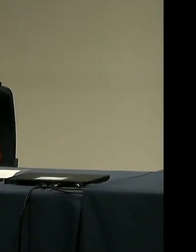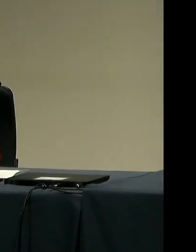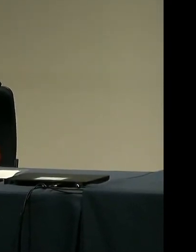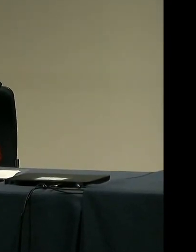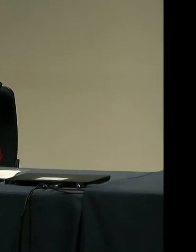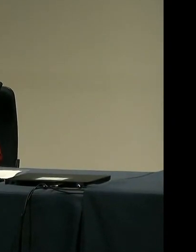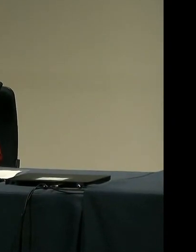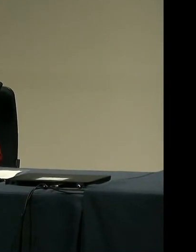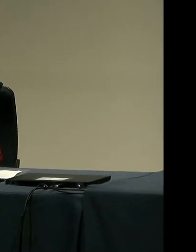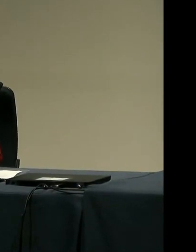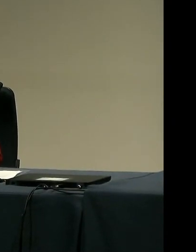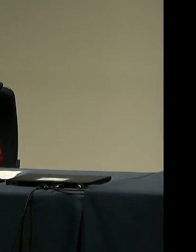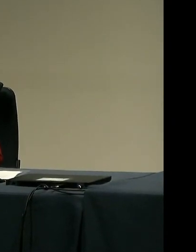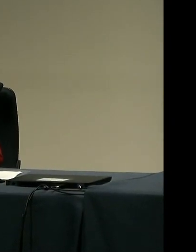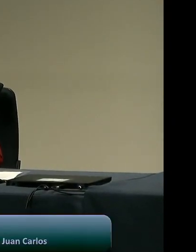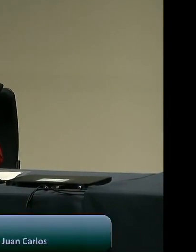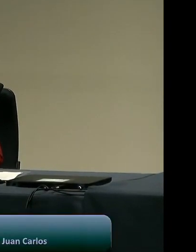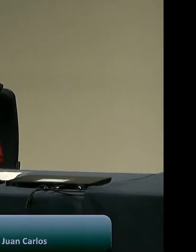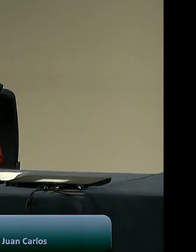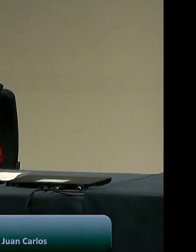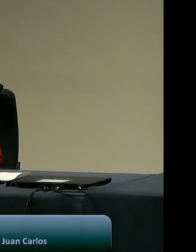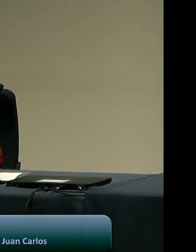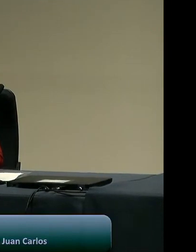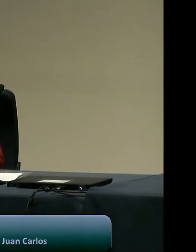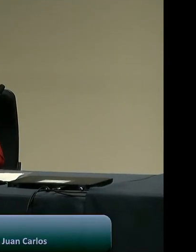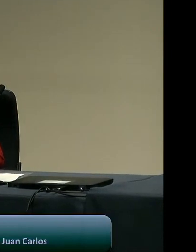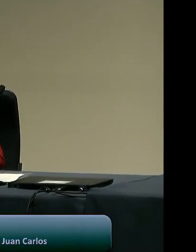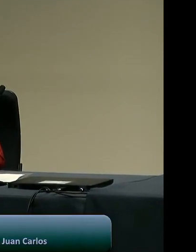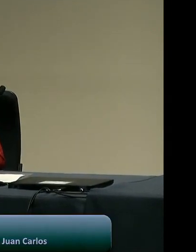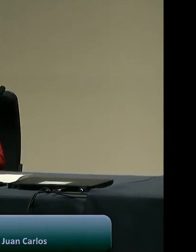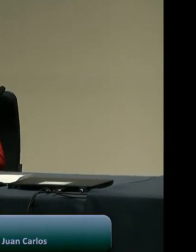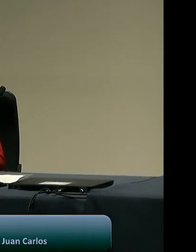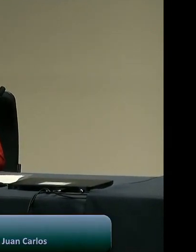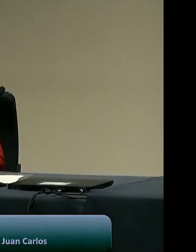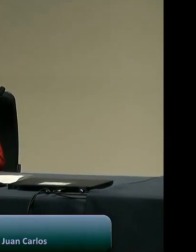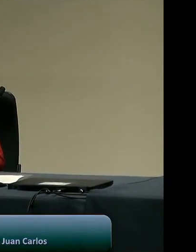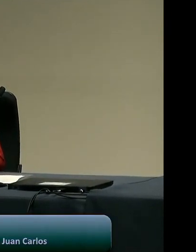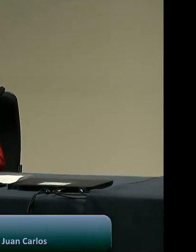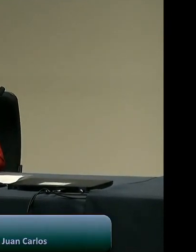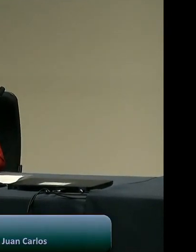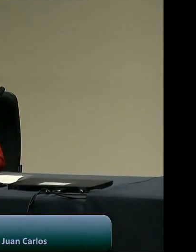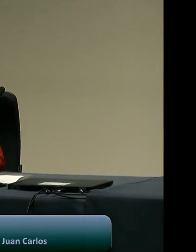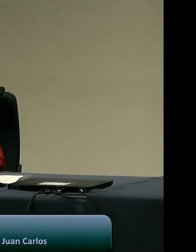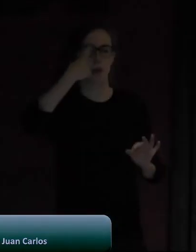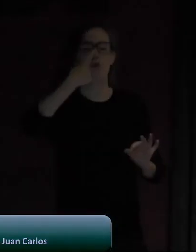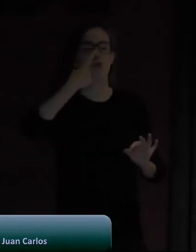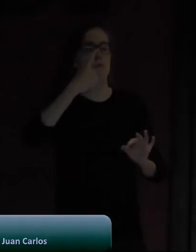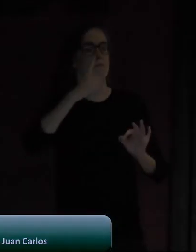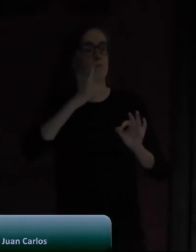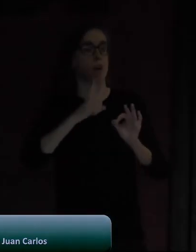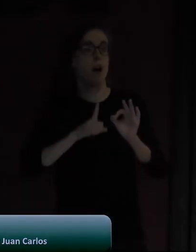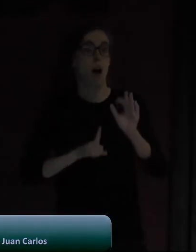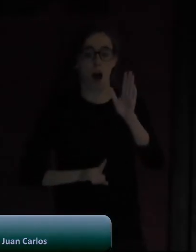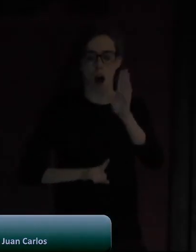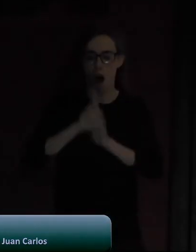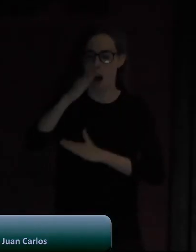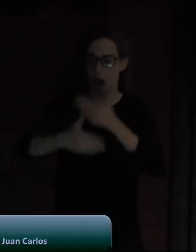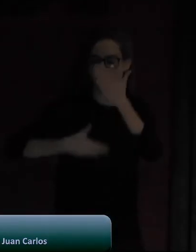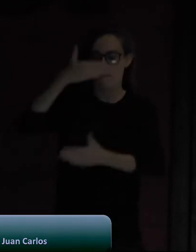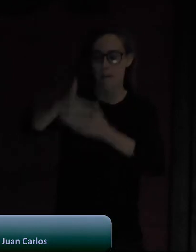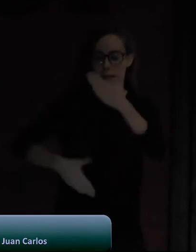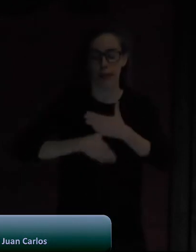ayudarnos a tener presente, por supuesto, los avances, pero también todos los retos que quedan